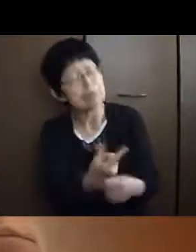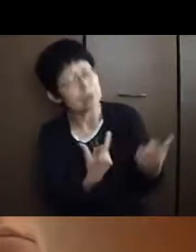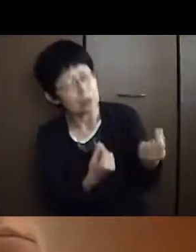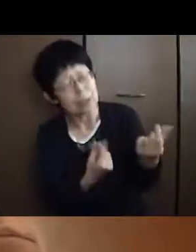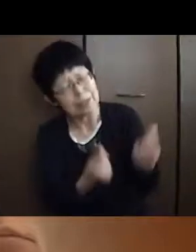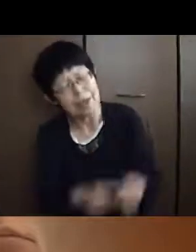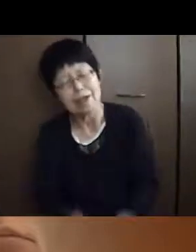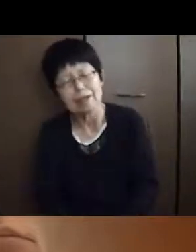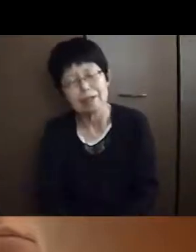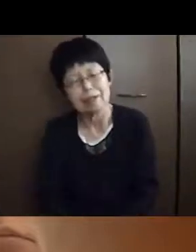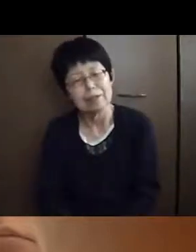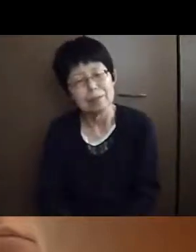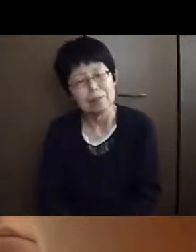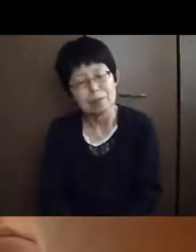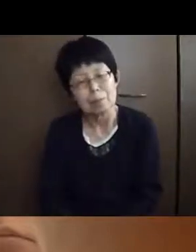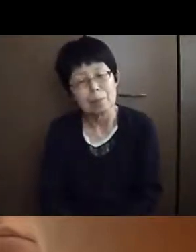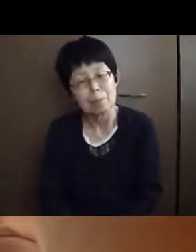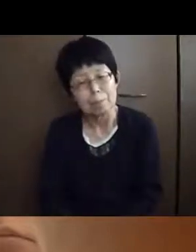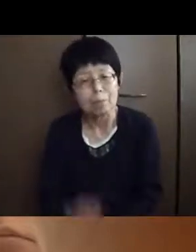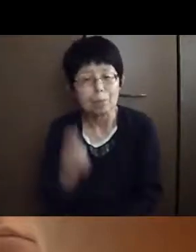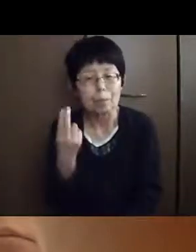だって、トロロさんがこうやってイラストを